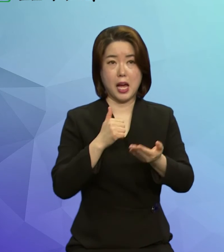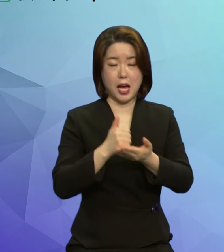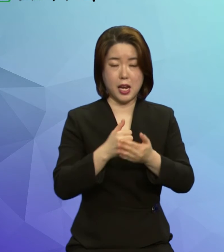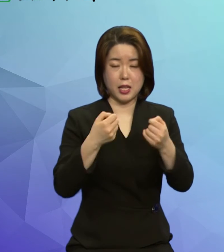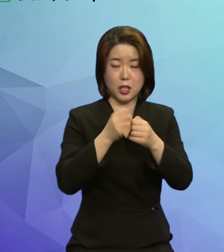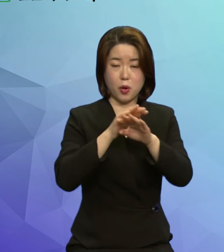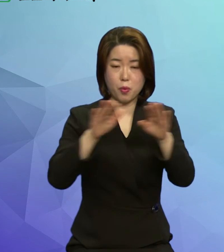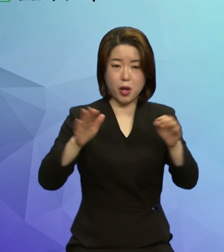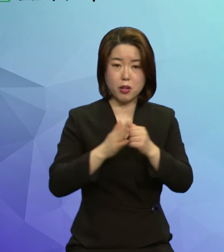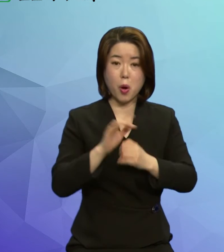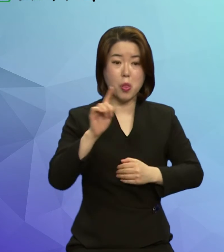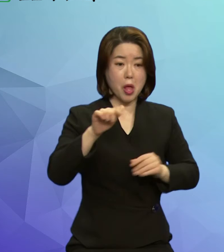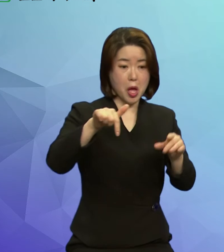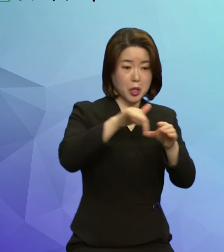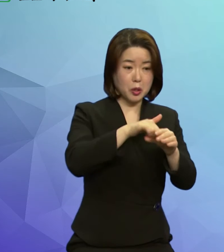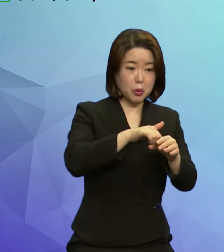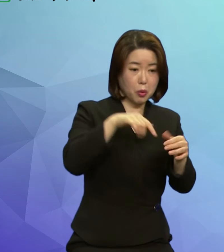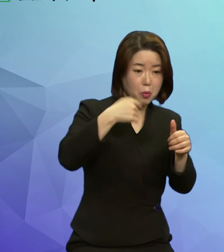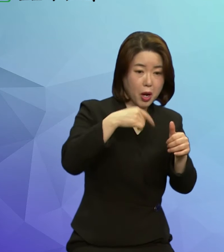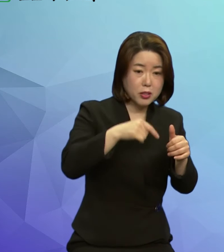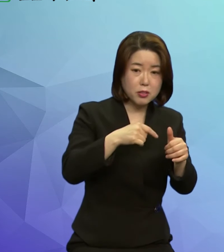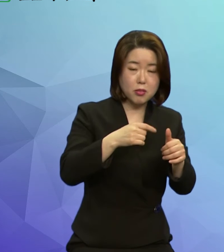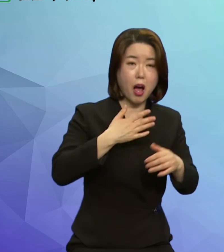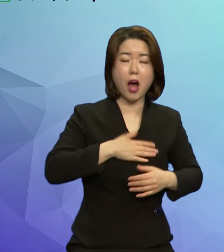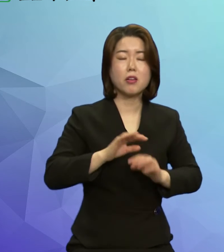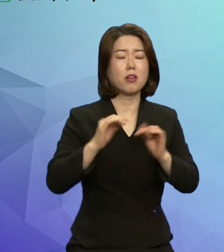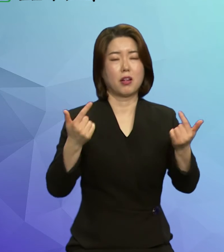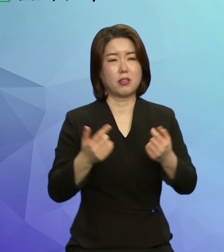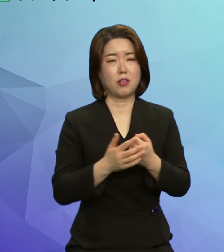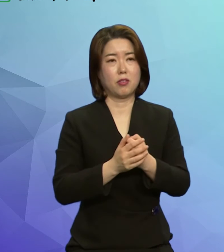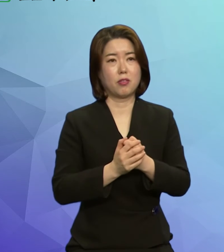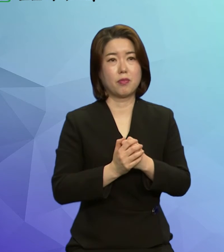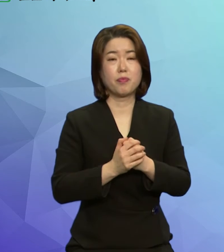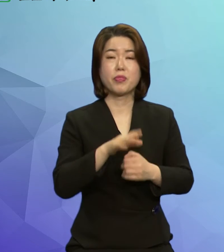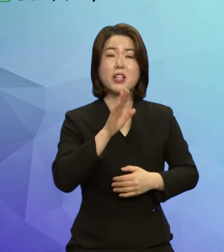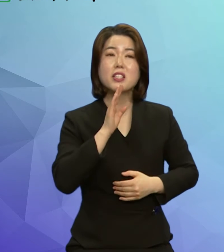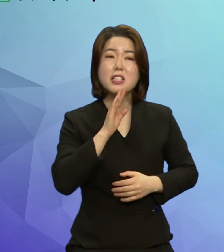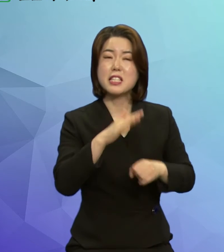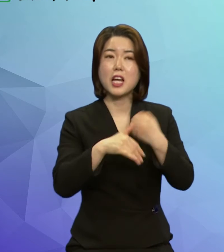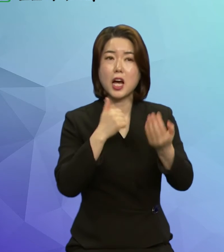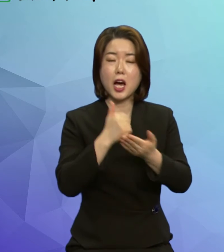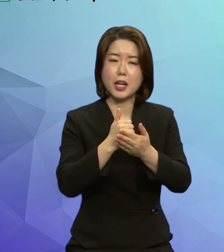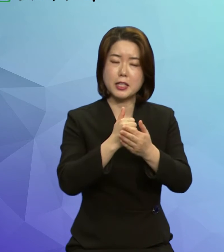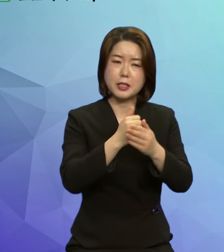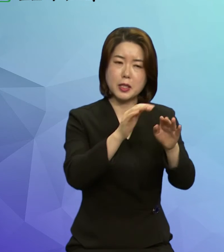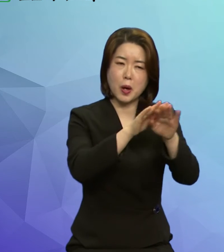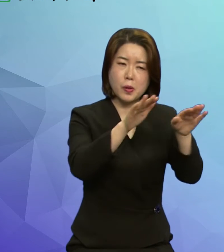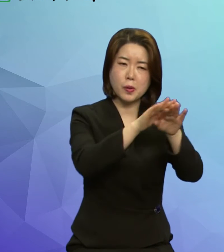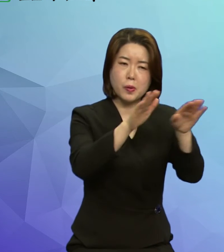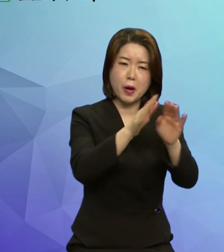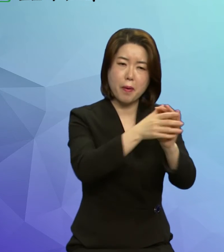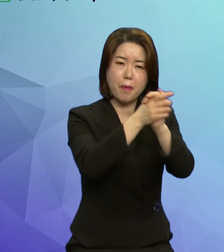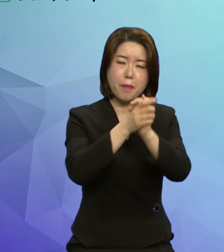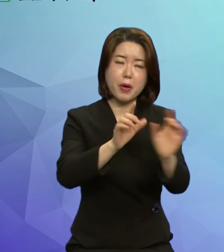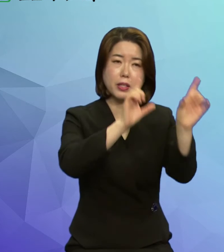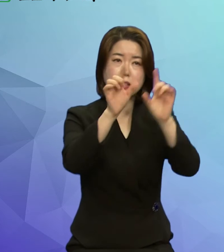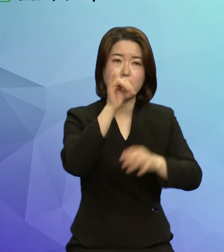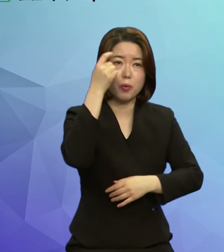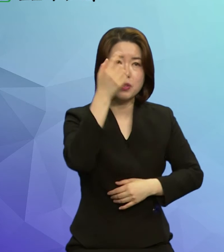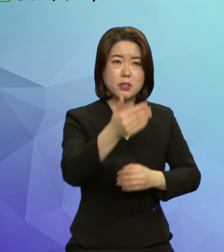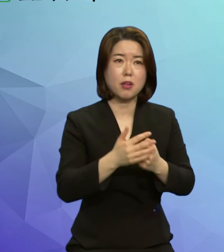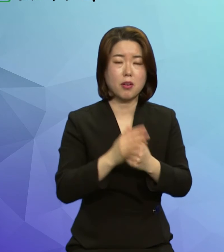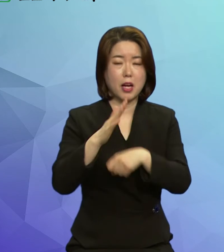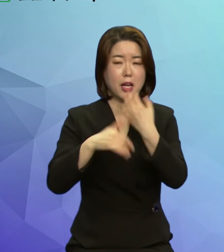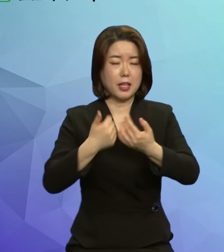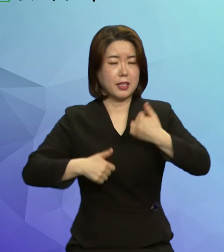아는 문제가 아닙니다. 실제로 하나님과 화해하셨습니까? 정말 하나님과 화해한 삶을 살고 있습니까?